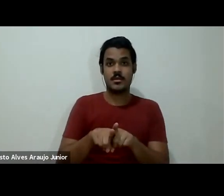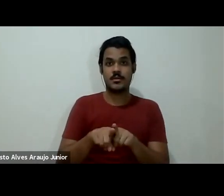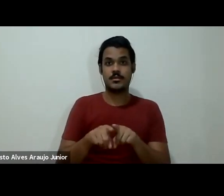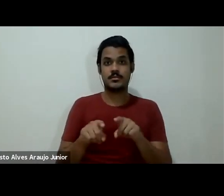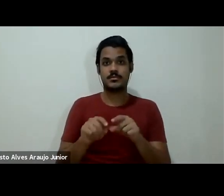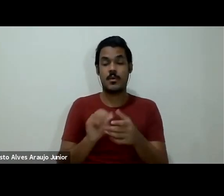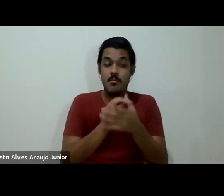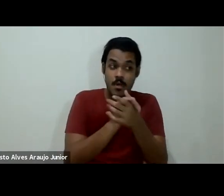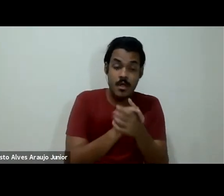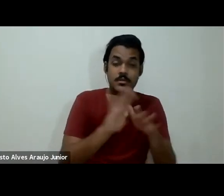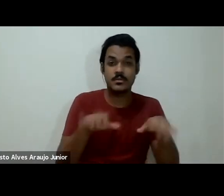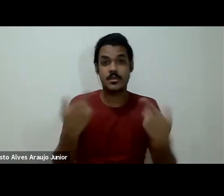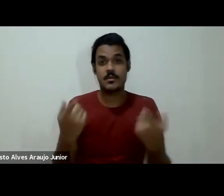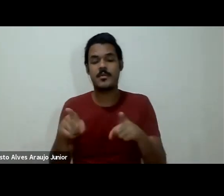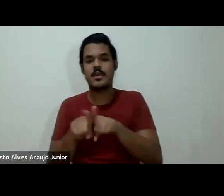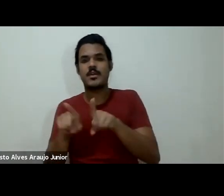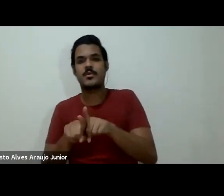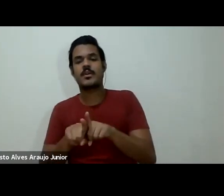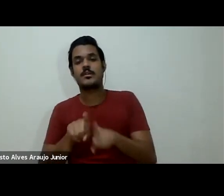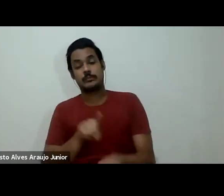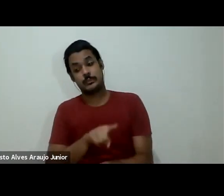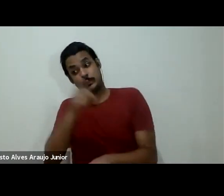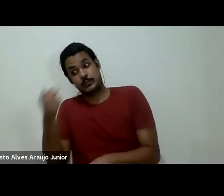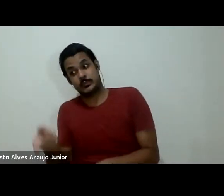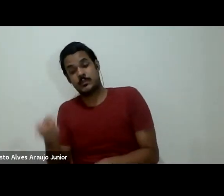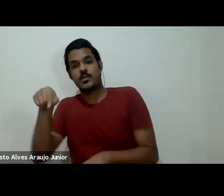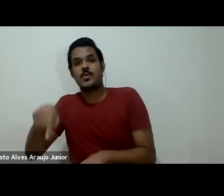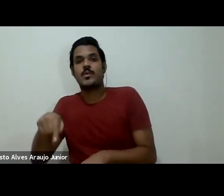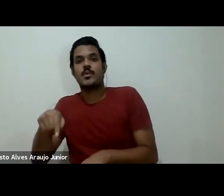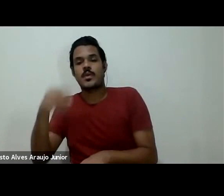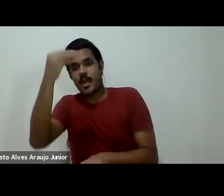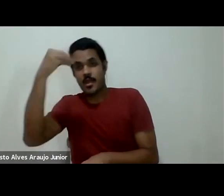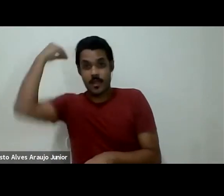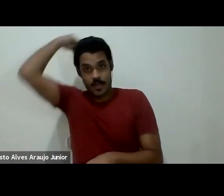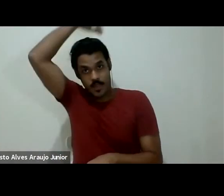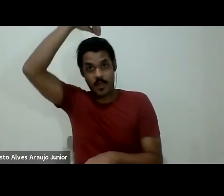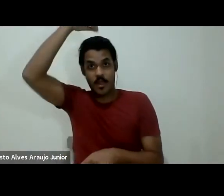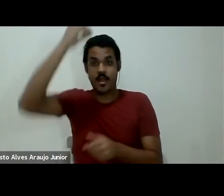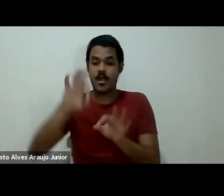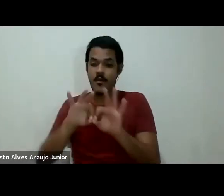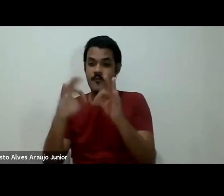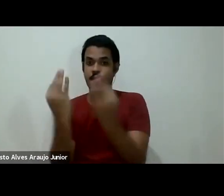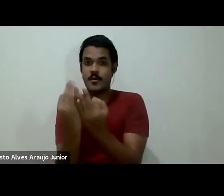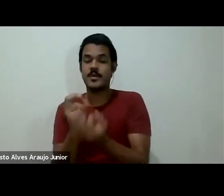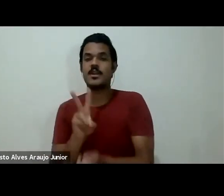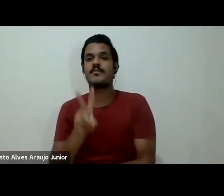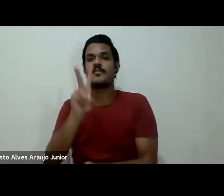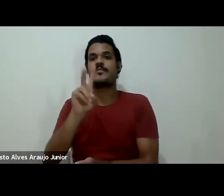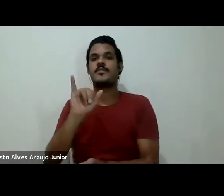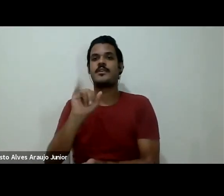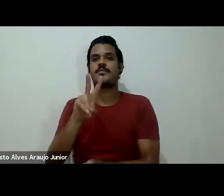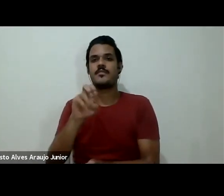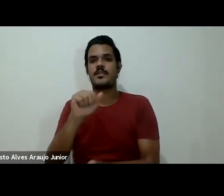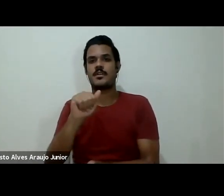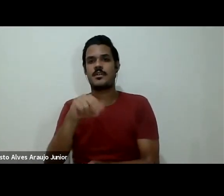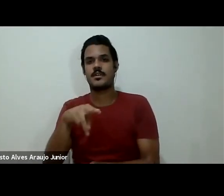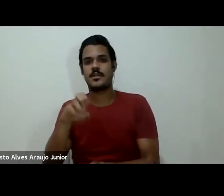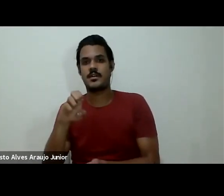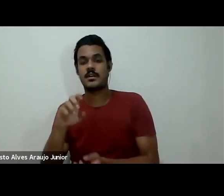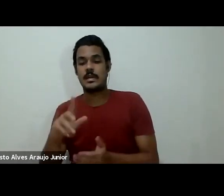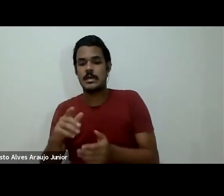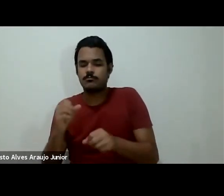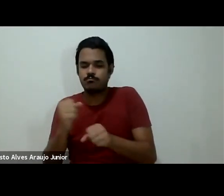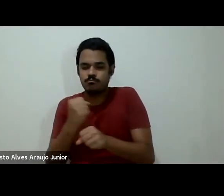que é a minha mãe pequena, a minha Iaquequerê, Iarobá, Viviane Salles, que construiu